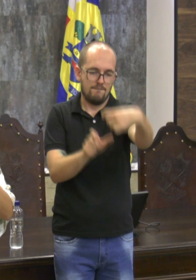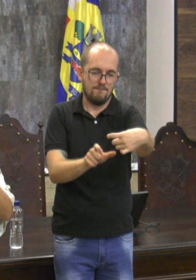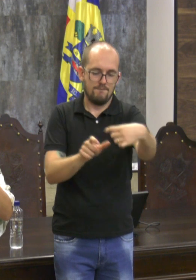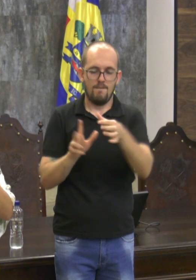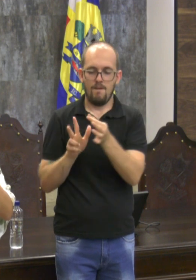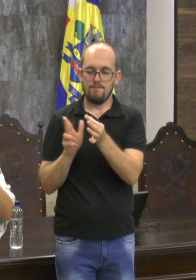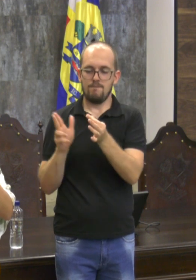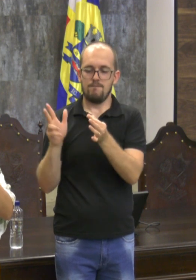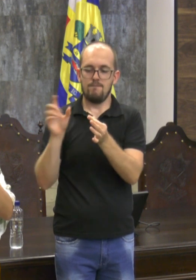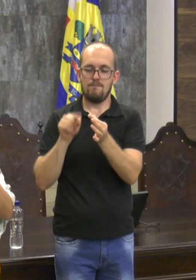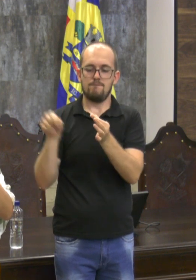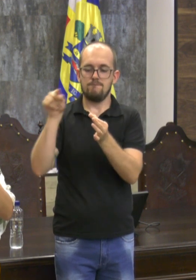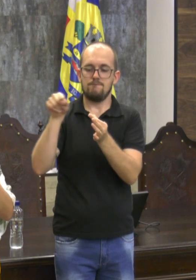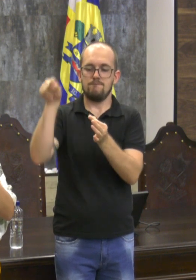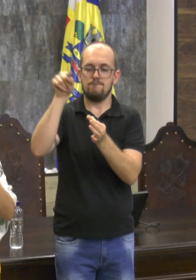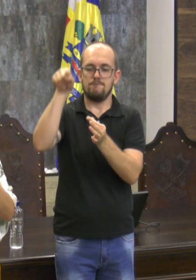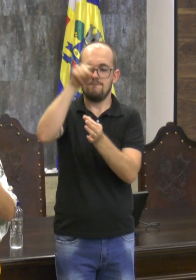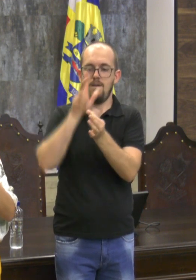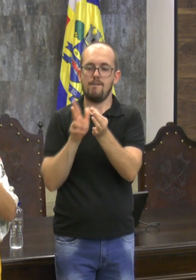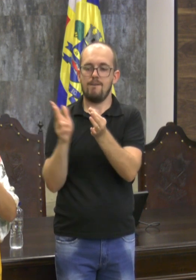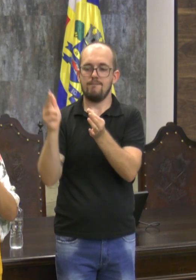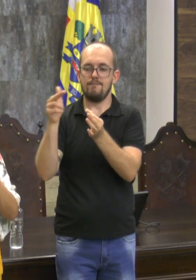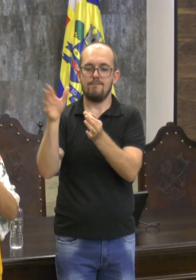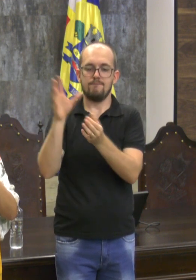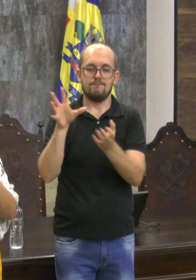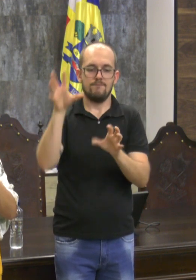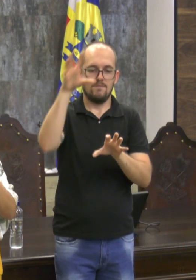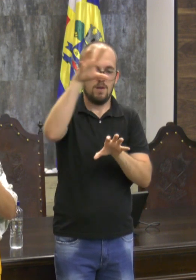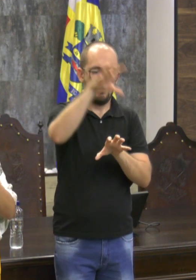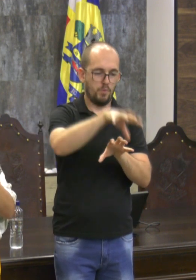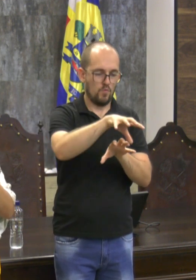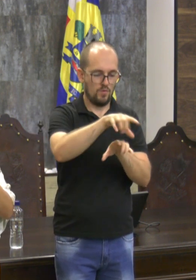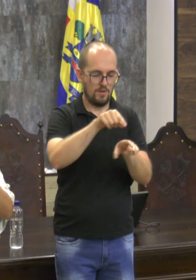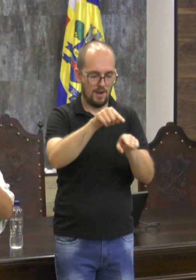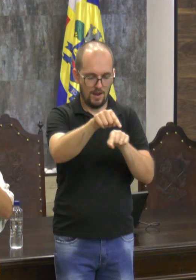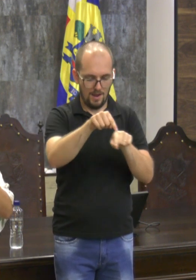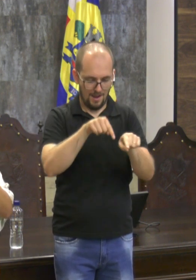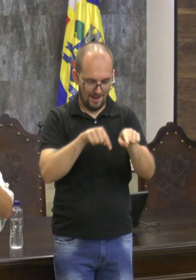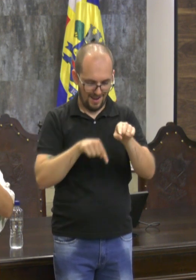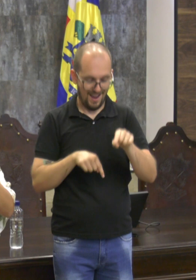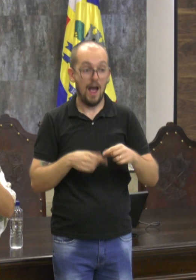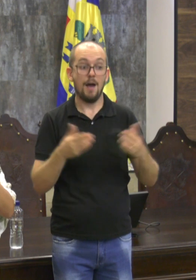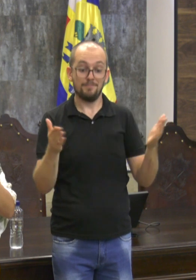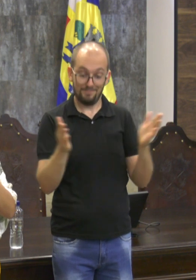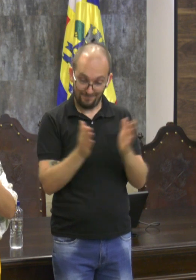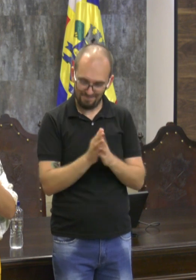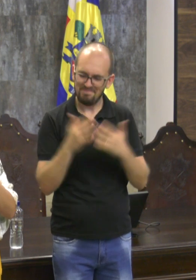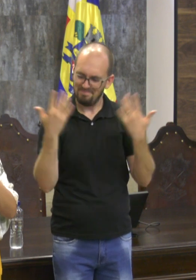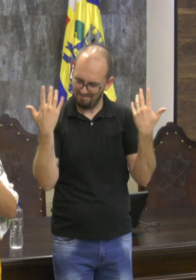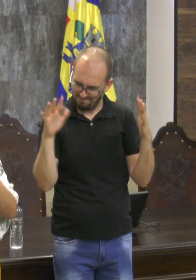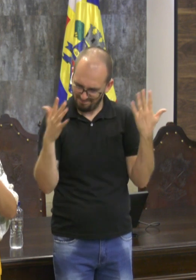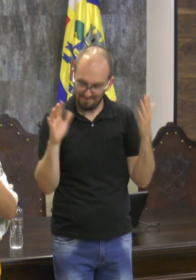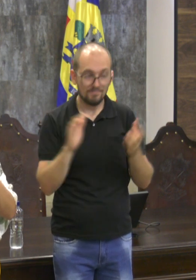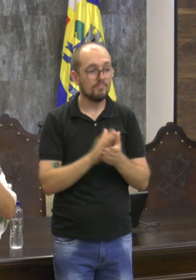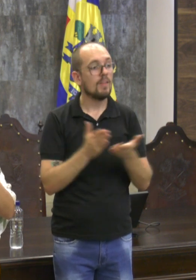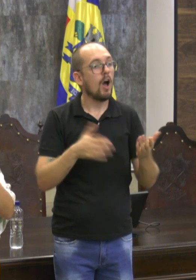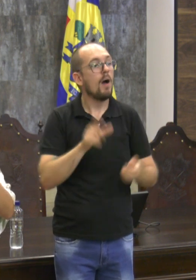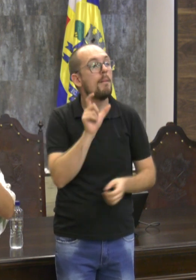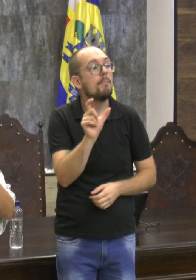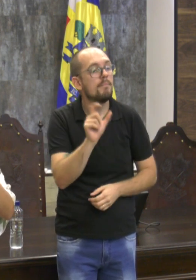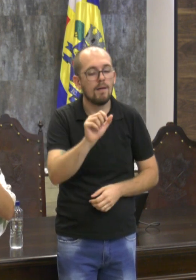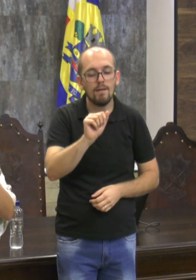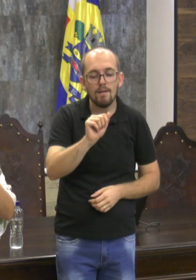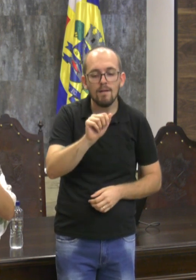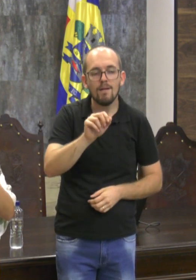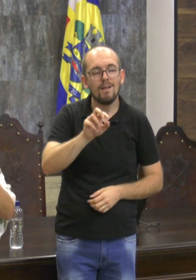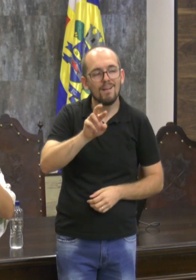fazia o recorte, a colagem da árvore no caderno. E aí vamos trabalhar a palavra árvore. Ah, passarinho gosta de árvore. E